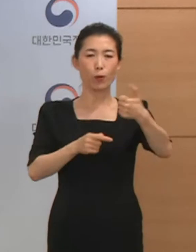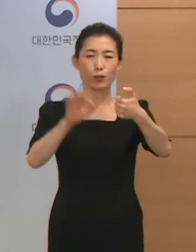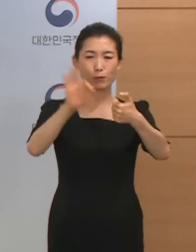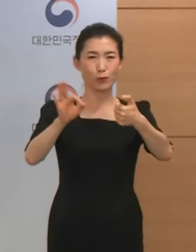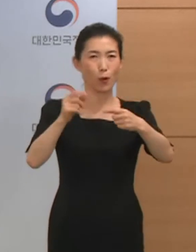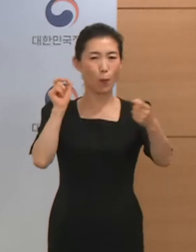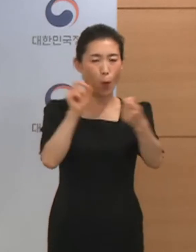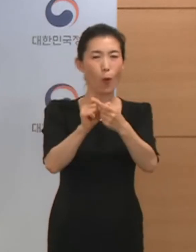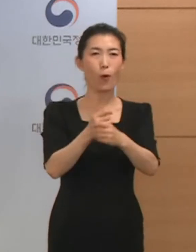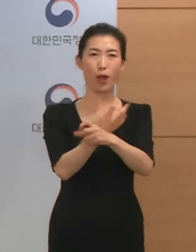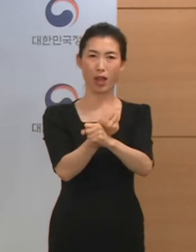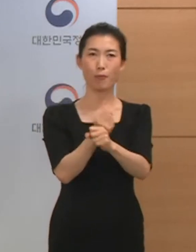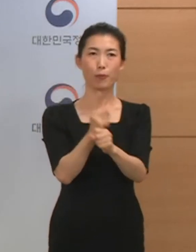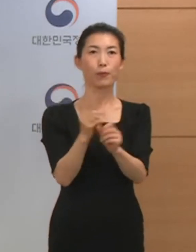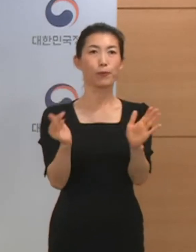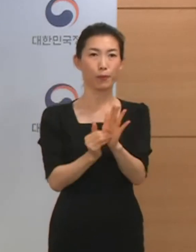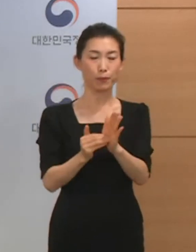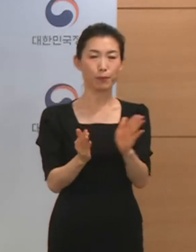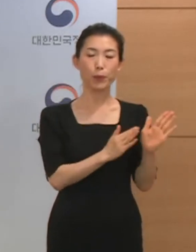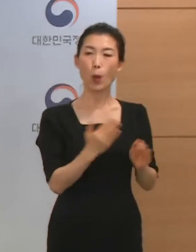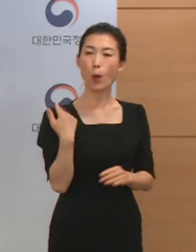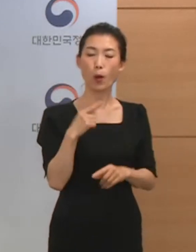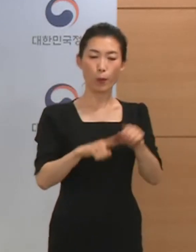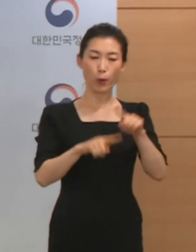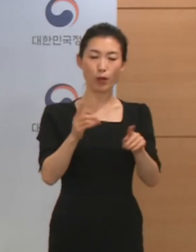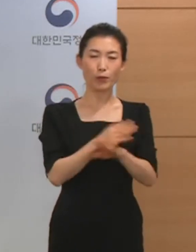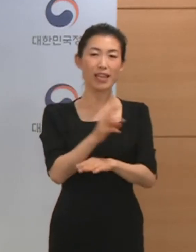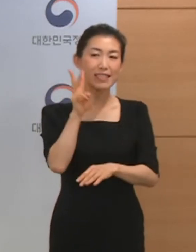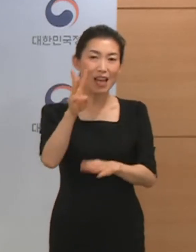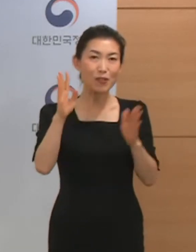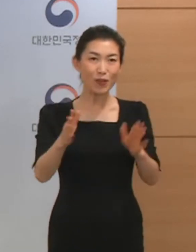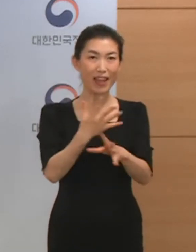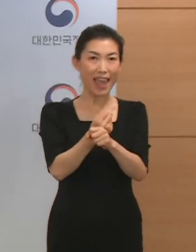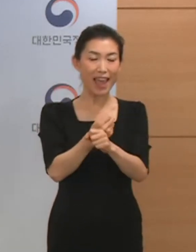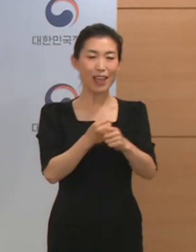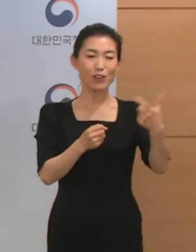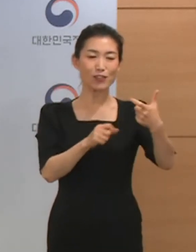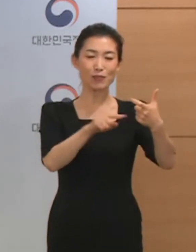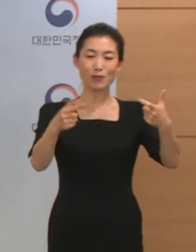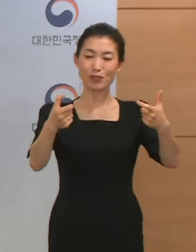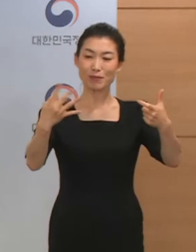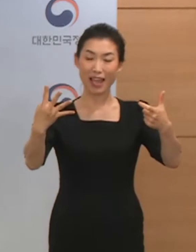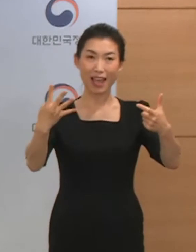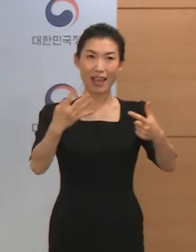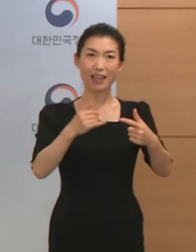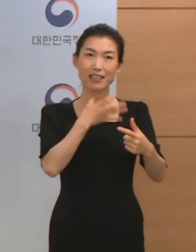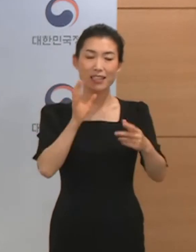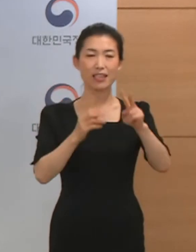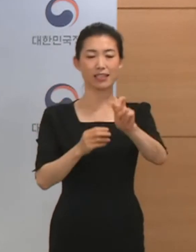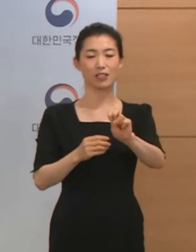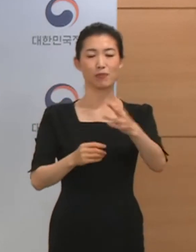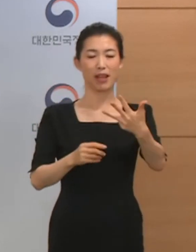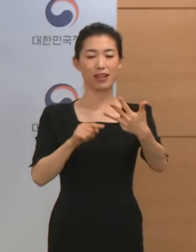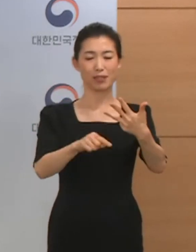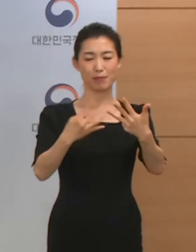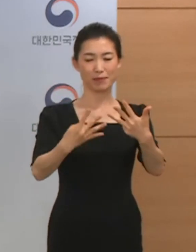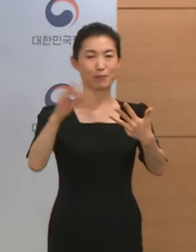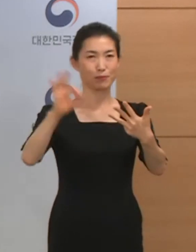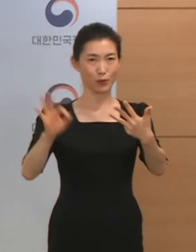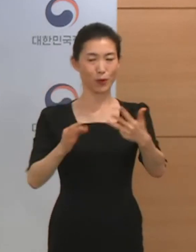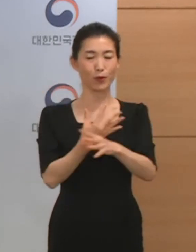중입니다. 지난 목요일부터 3일간 예약한 60대 초반 어르신들도 28.4%의